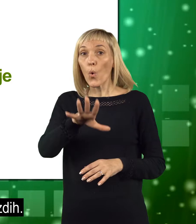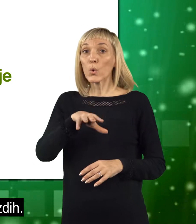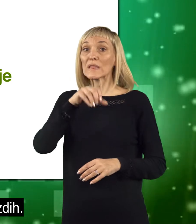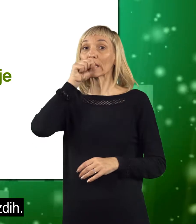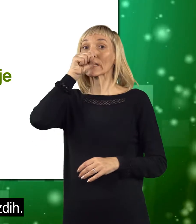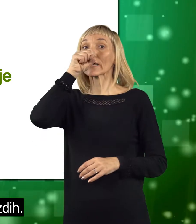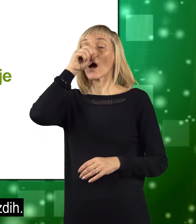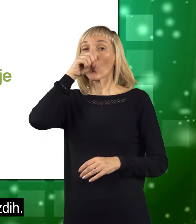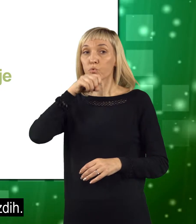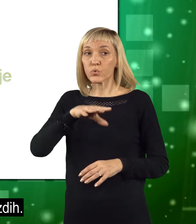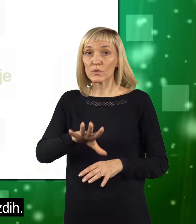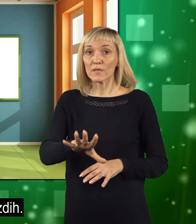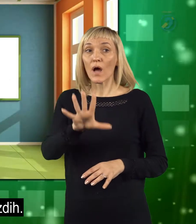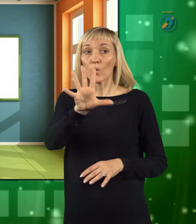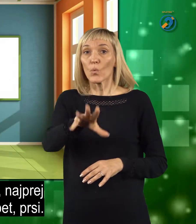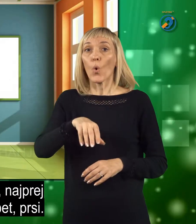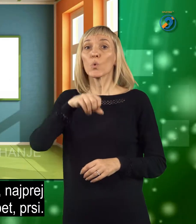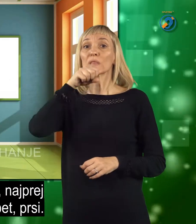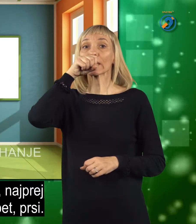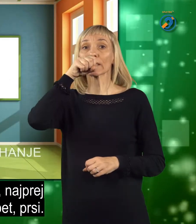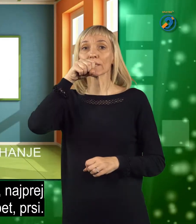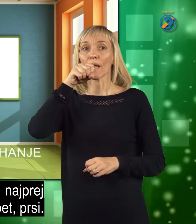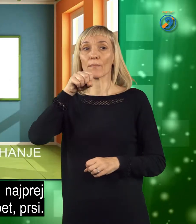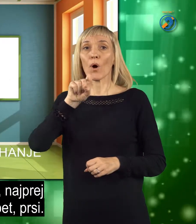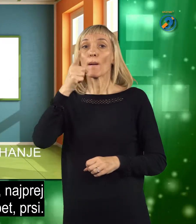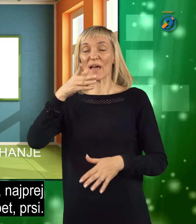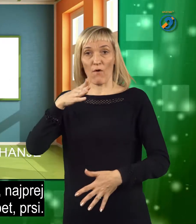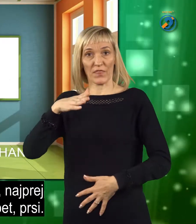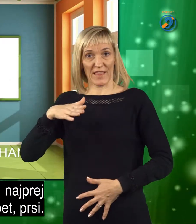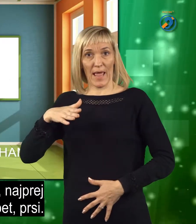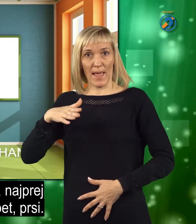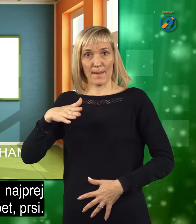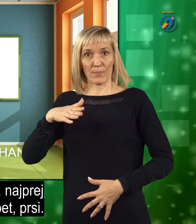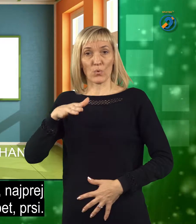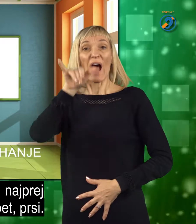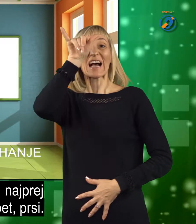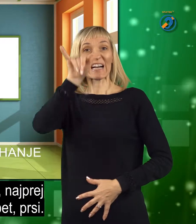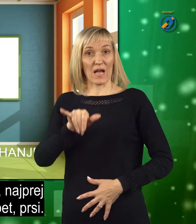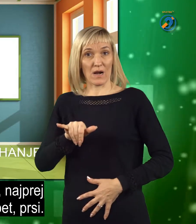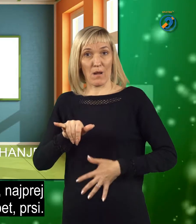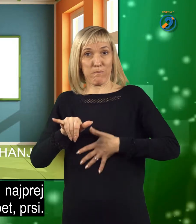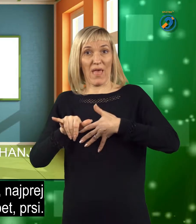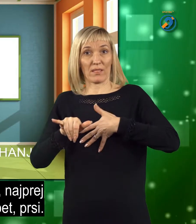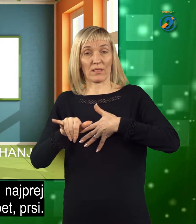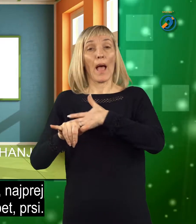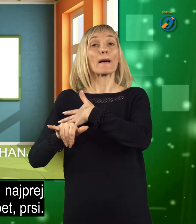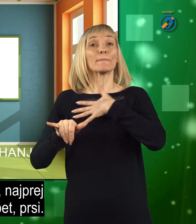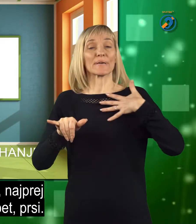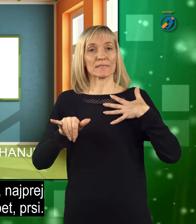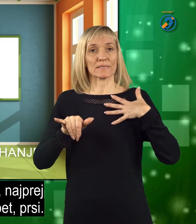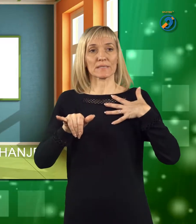Vdih, izdih. Vdihnemo. Najprej trebuh, hrbet,